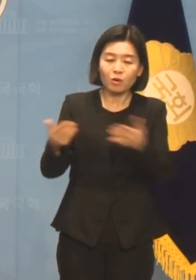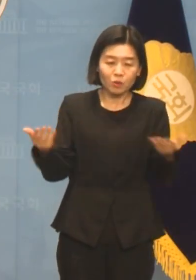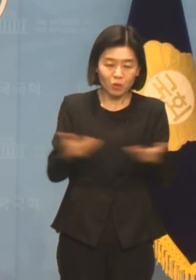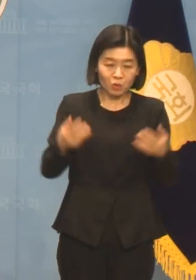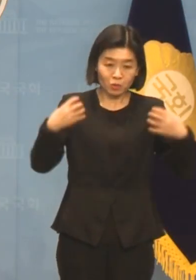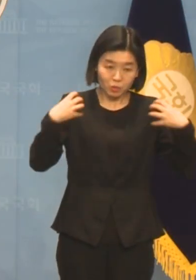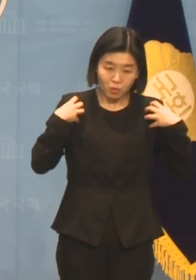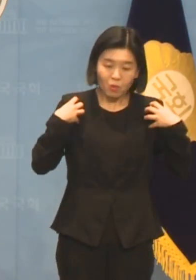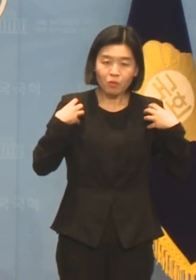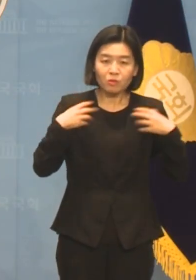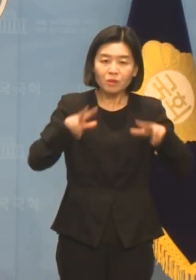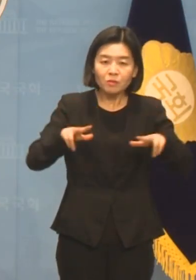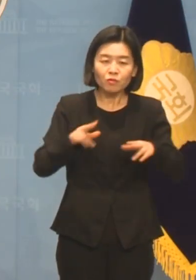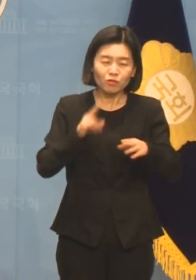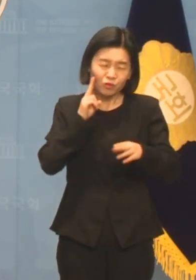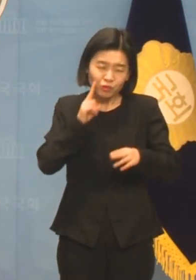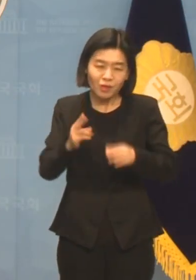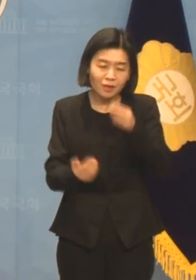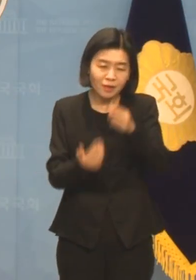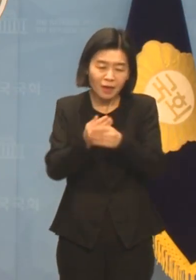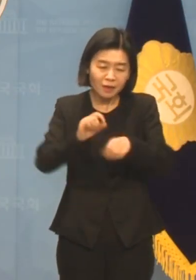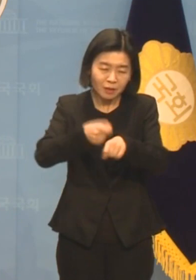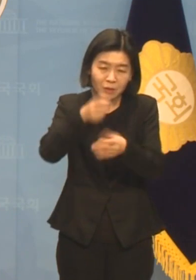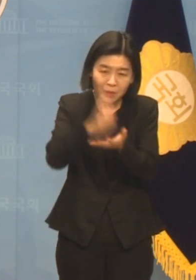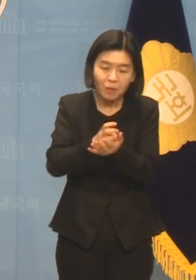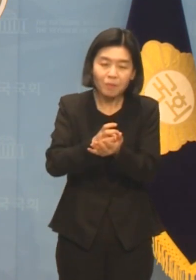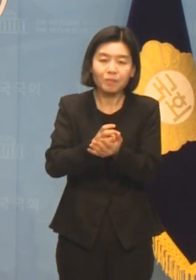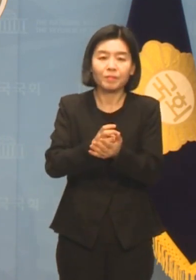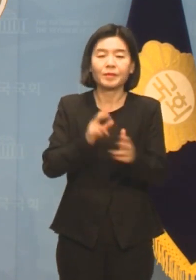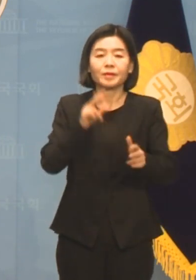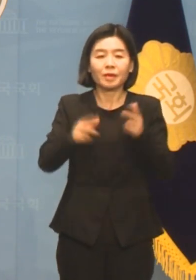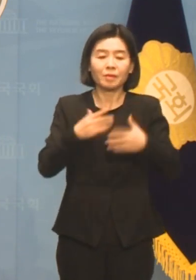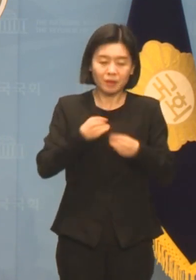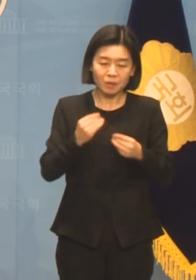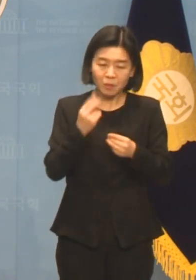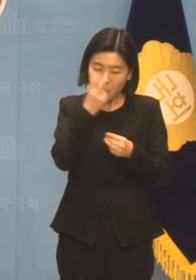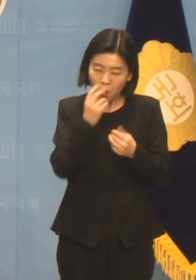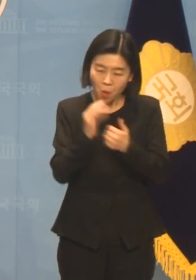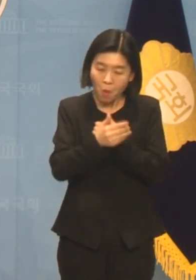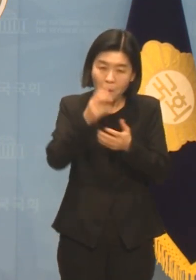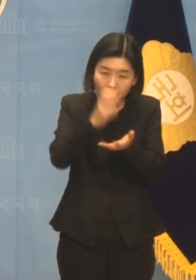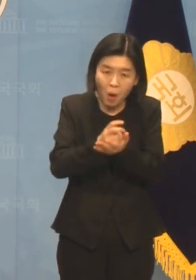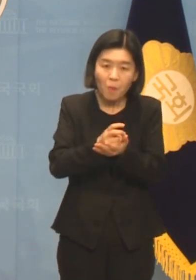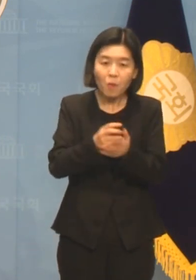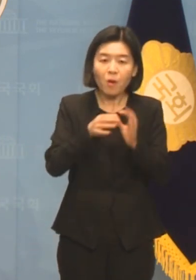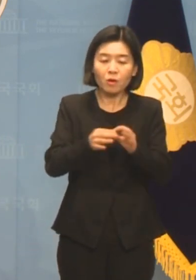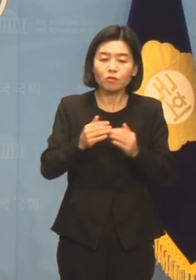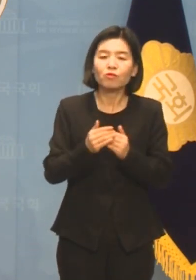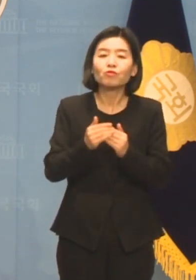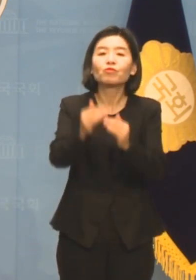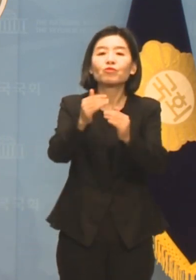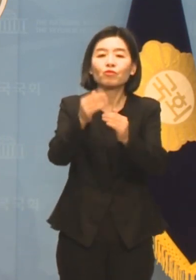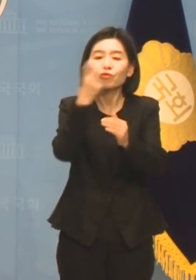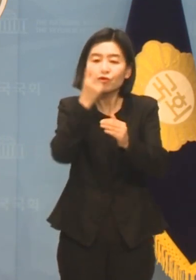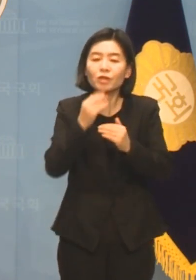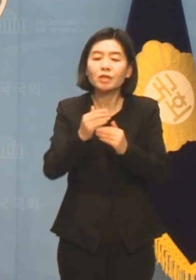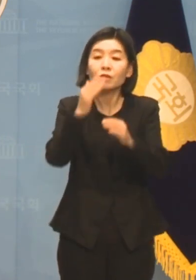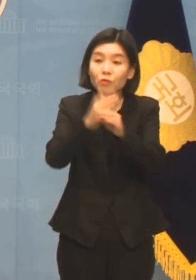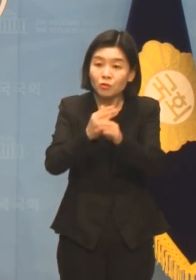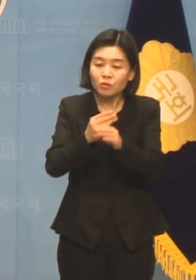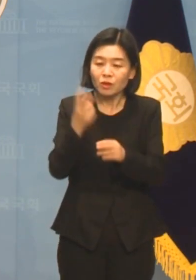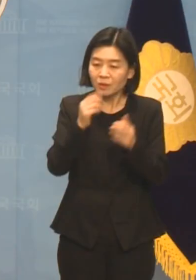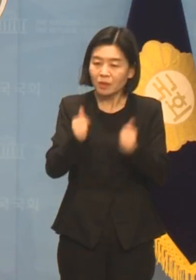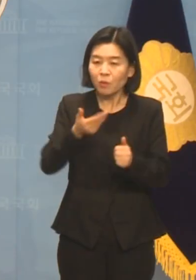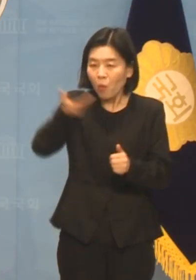차원에서 중대재해처벌법과 산업안전보건법에 따른 위반 등 수사가 진행 중이라며 불송치한